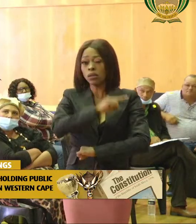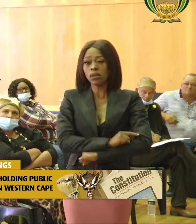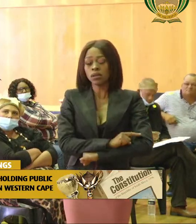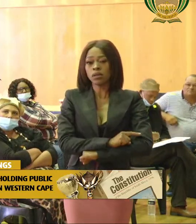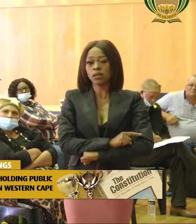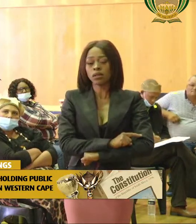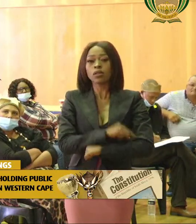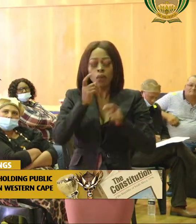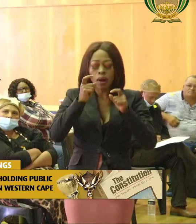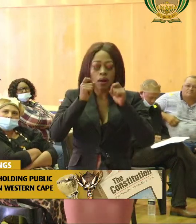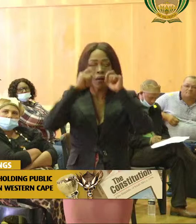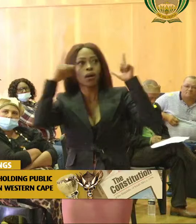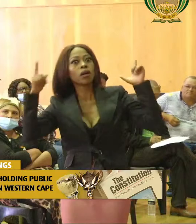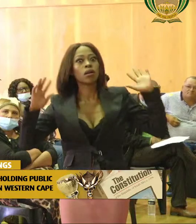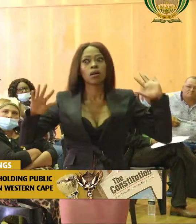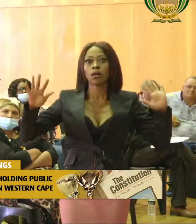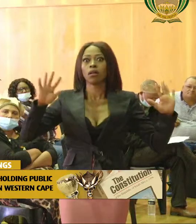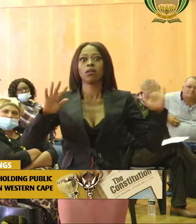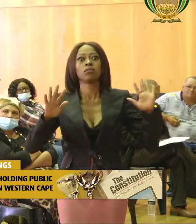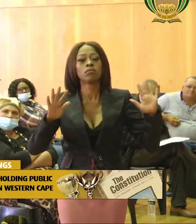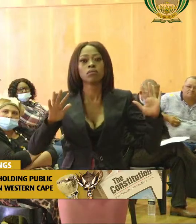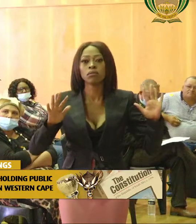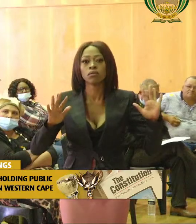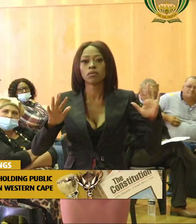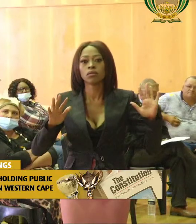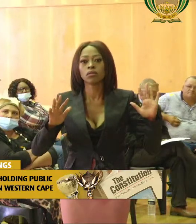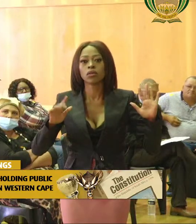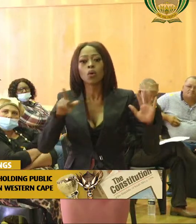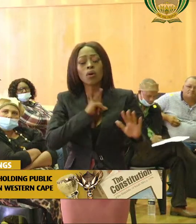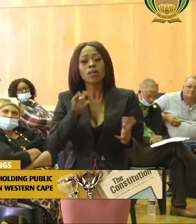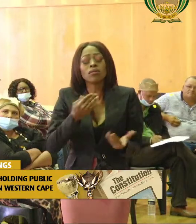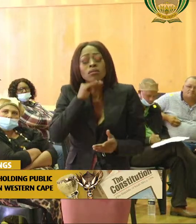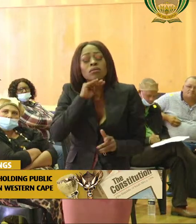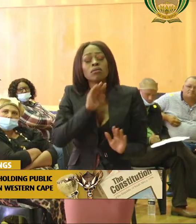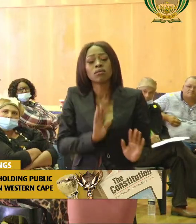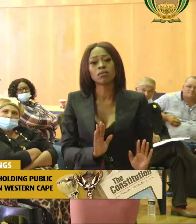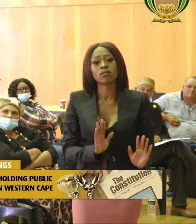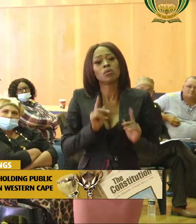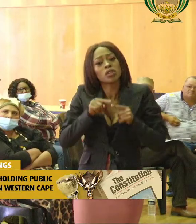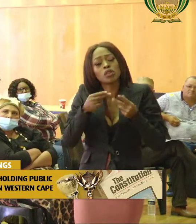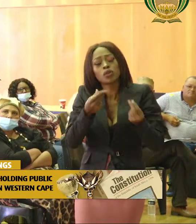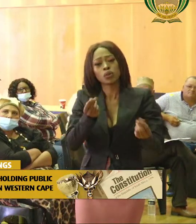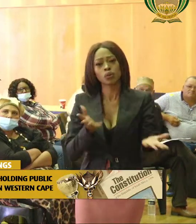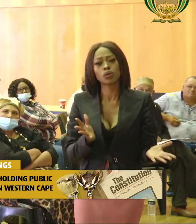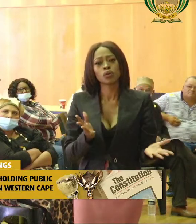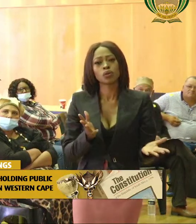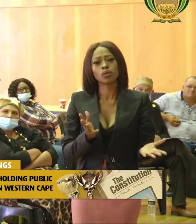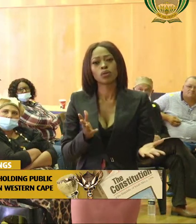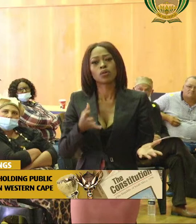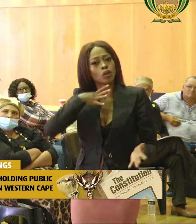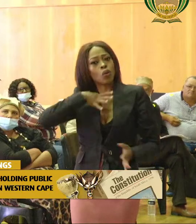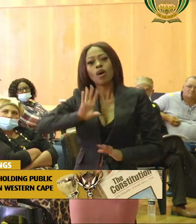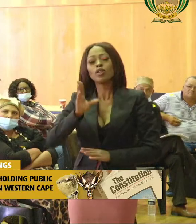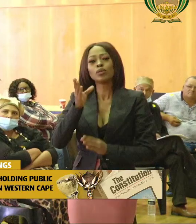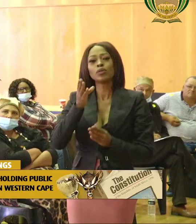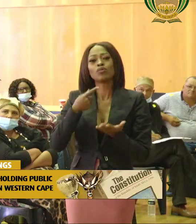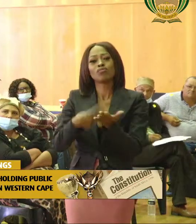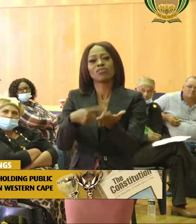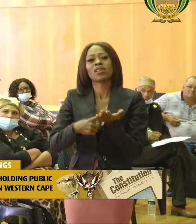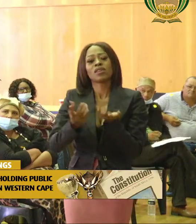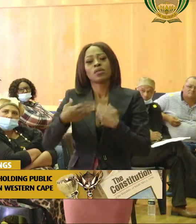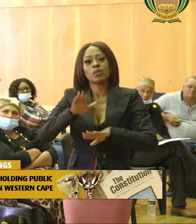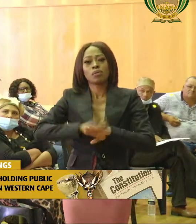ontwikkeling in Kaapstad gebeur het. Ons kan hof toe gaan, ons weet hoe om te praat, en ons gaan dit